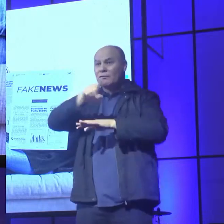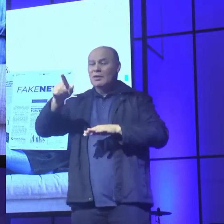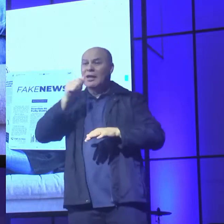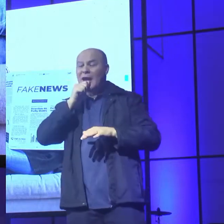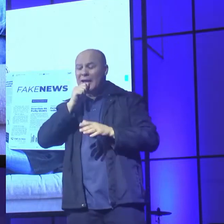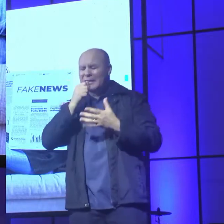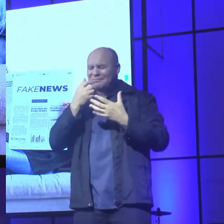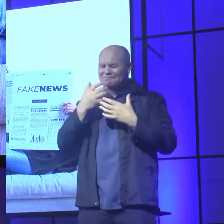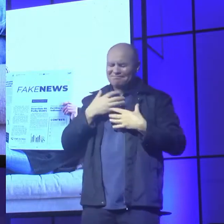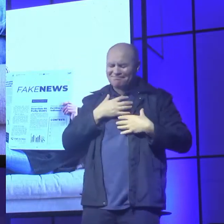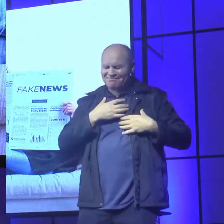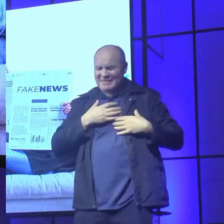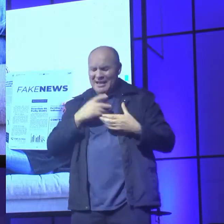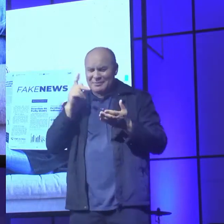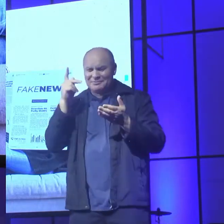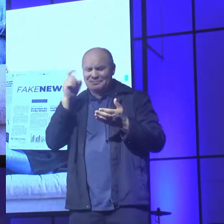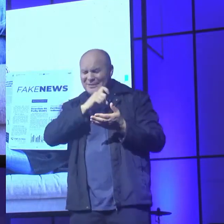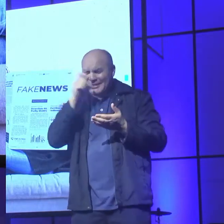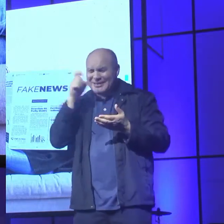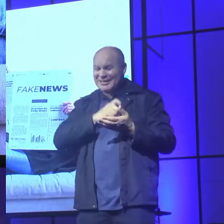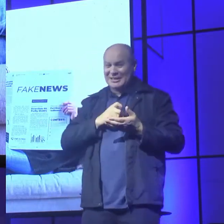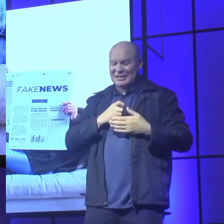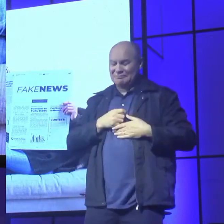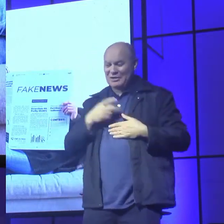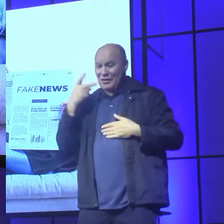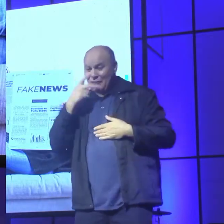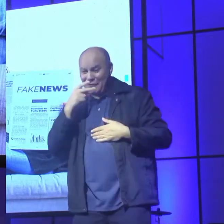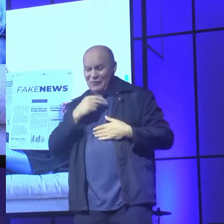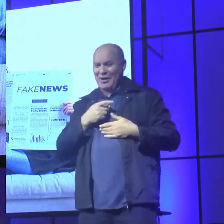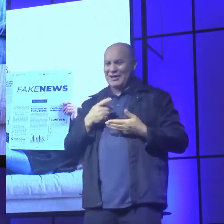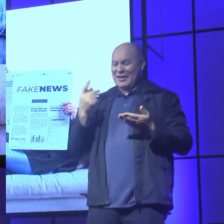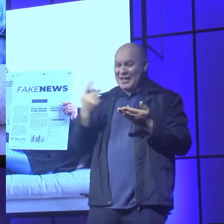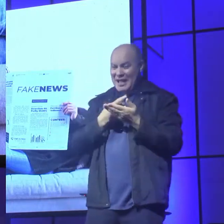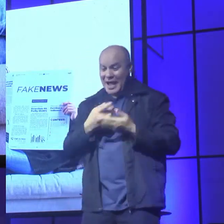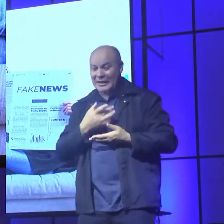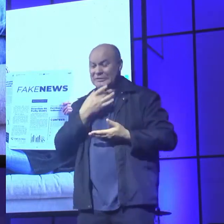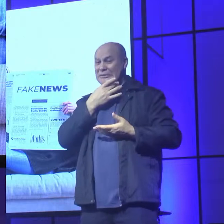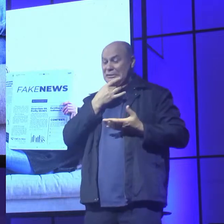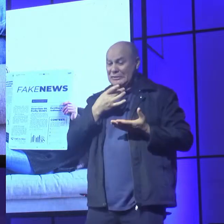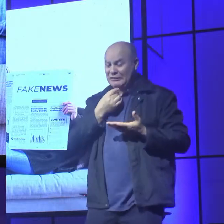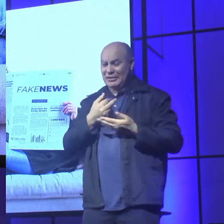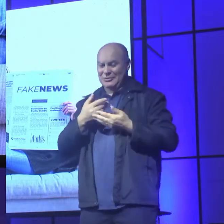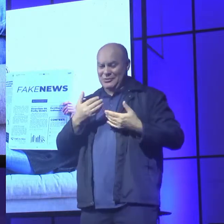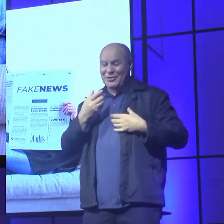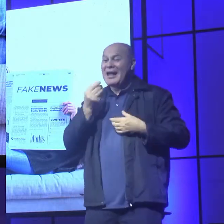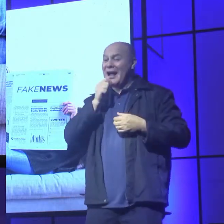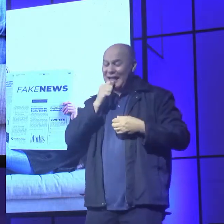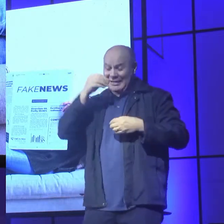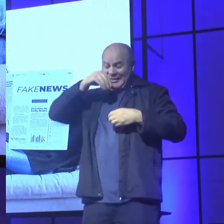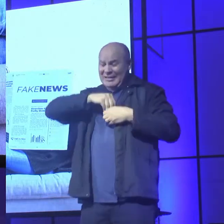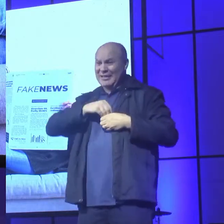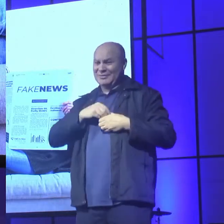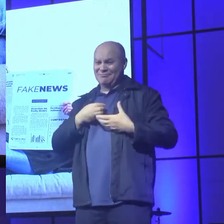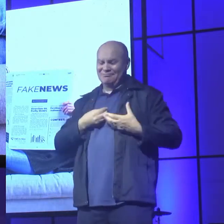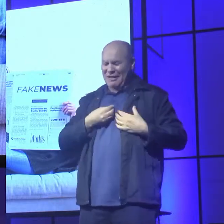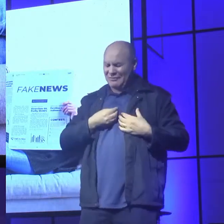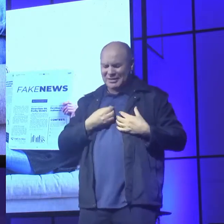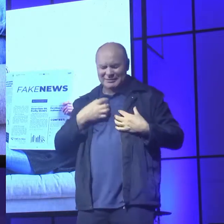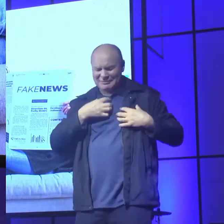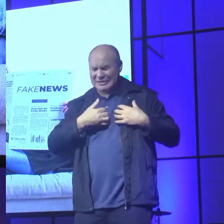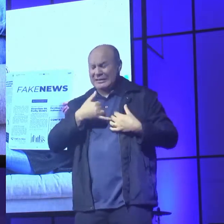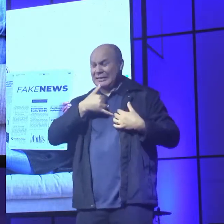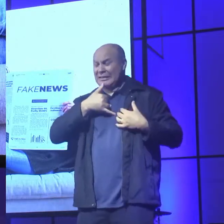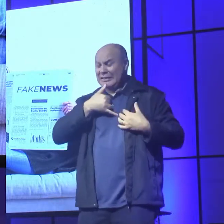E a realidade é que quando uma mentira se torna verdade sobre nós, ela nos conduz como se fosse